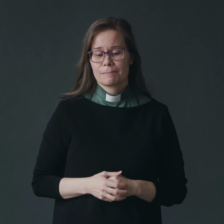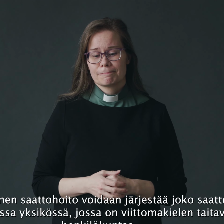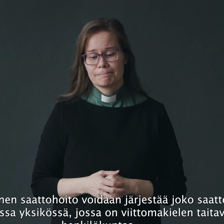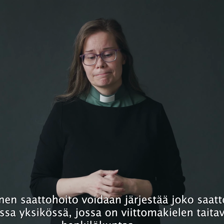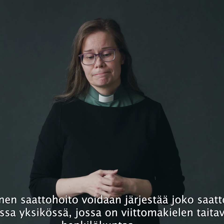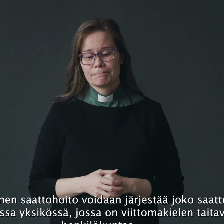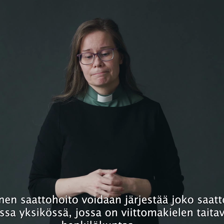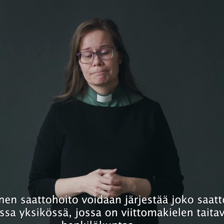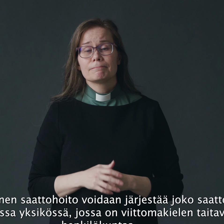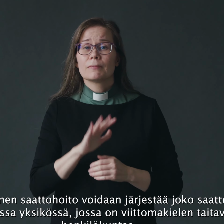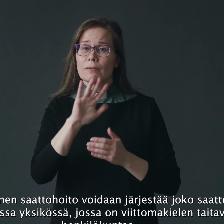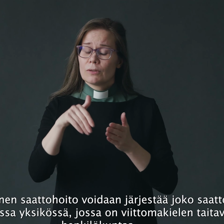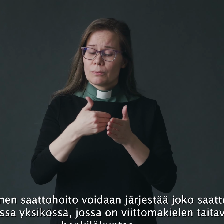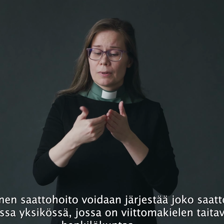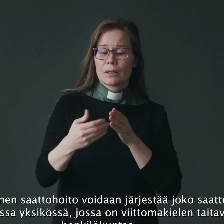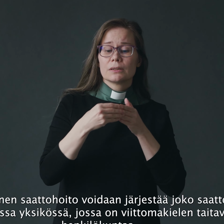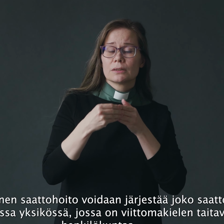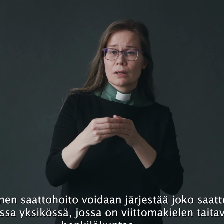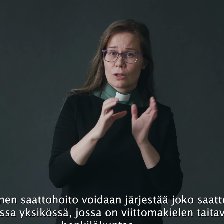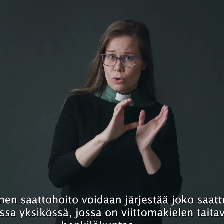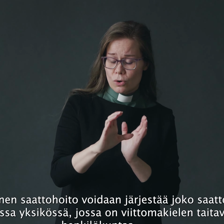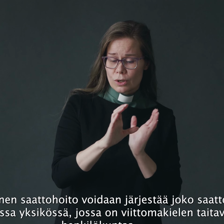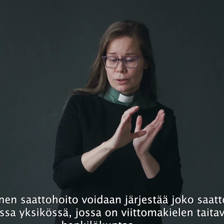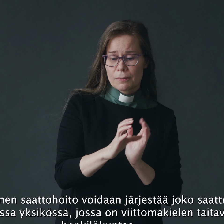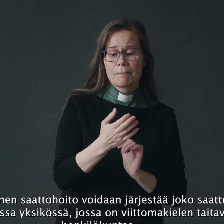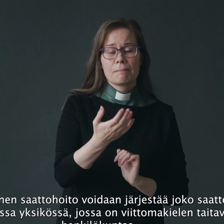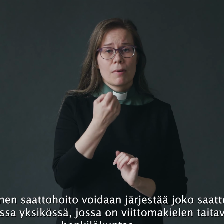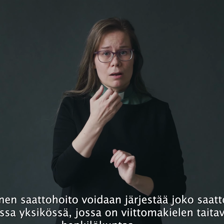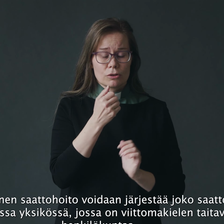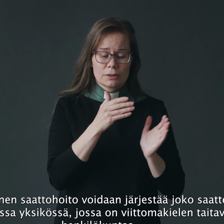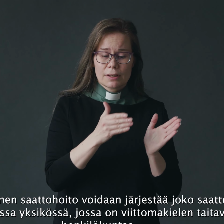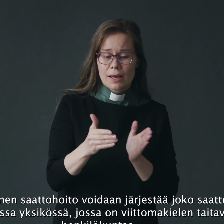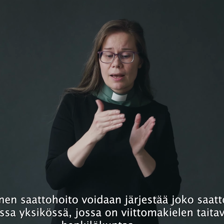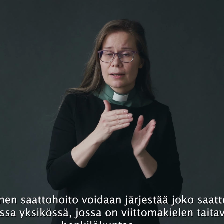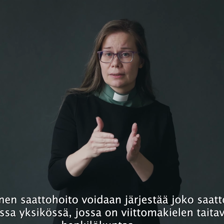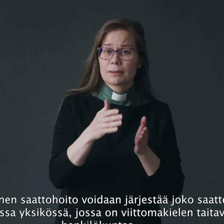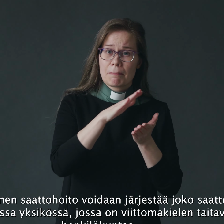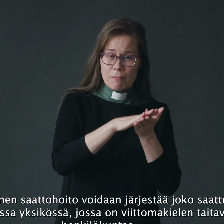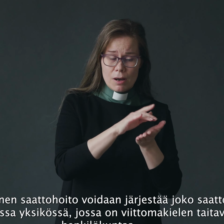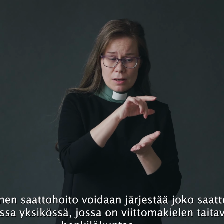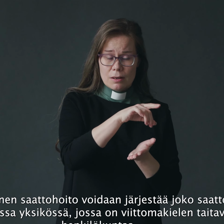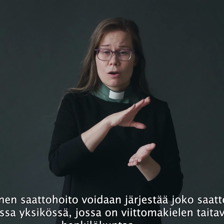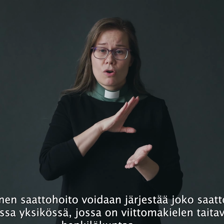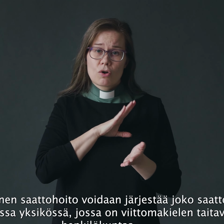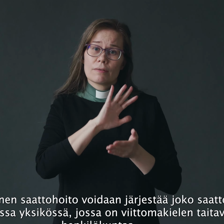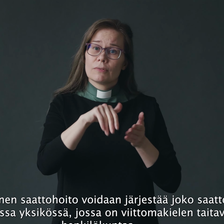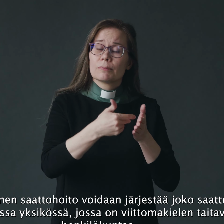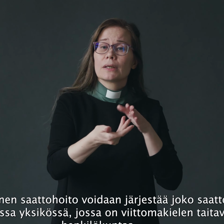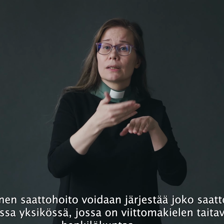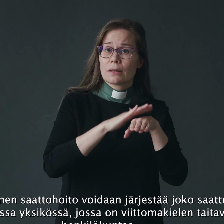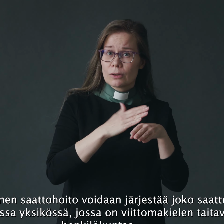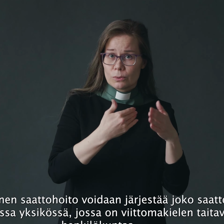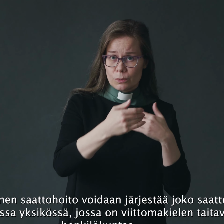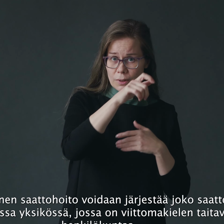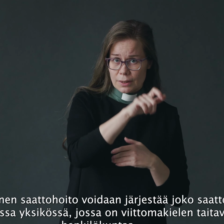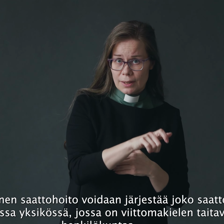Viittomakielinen saattohoito voidaan järjestää joko saattohoitoa tarjoavassa yksikössä, jossa on viittomakielen